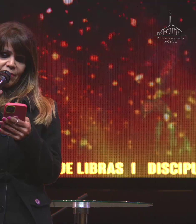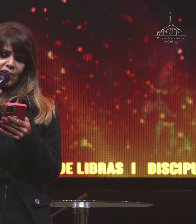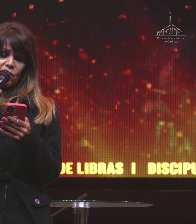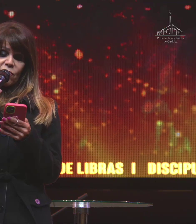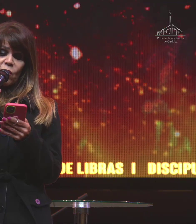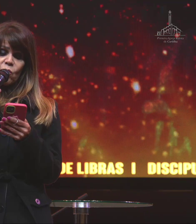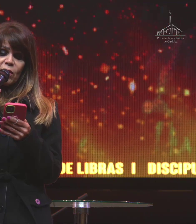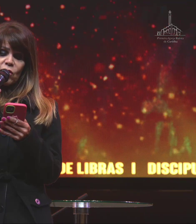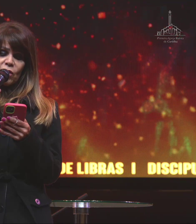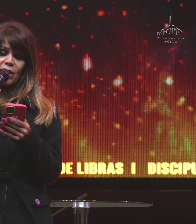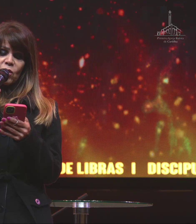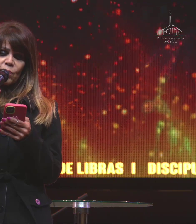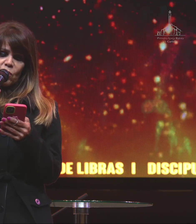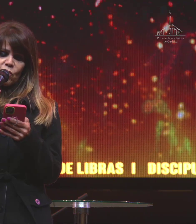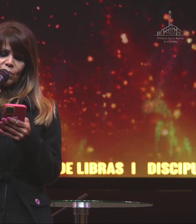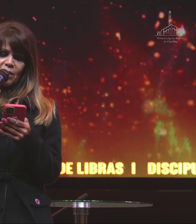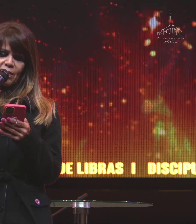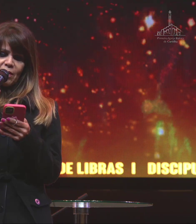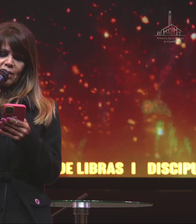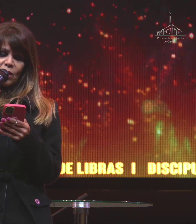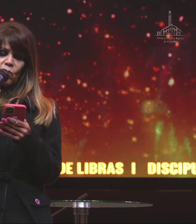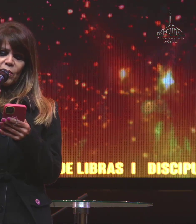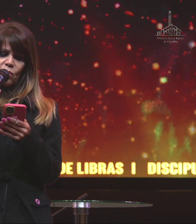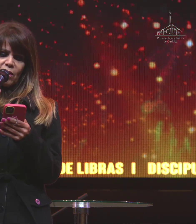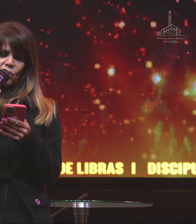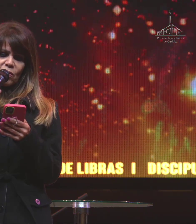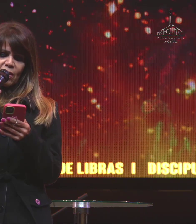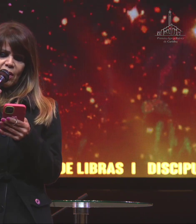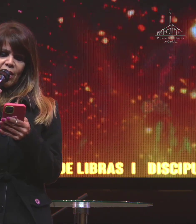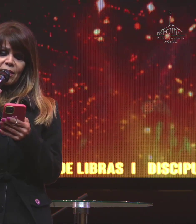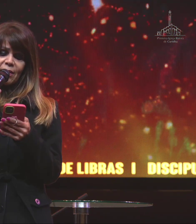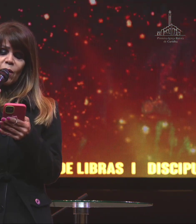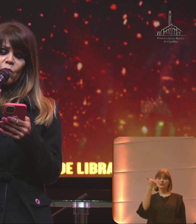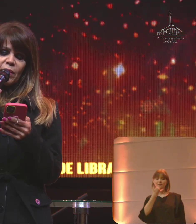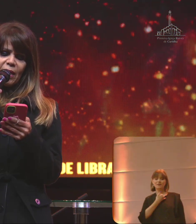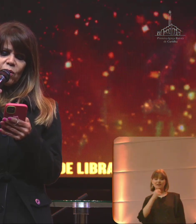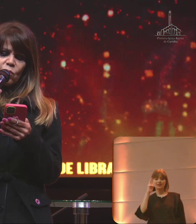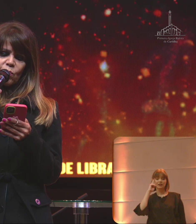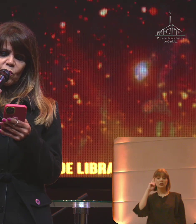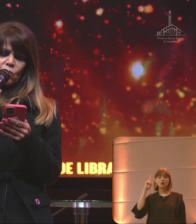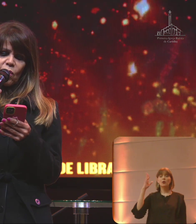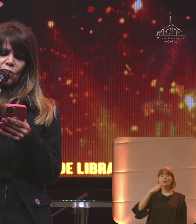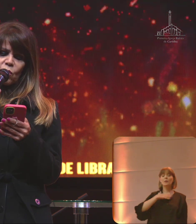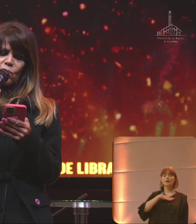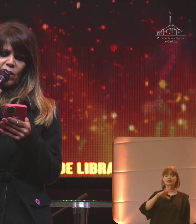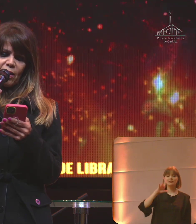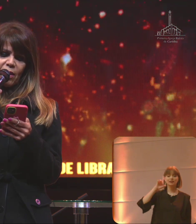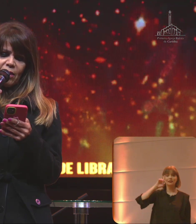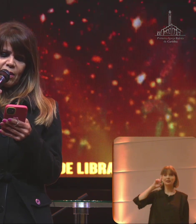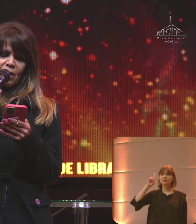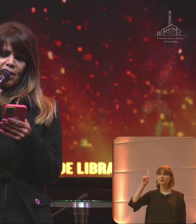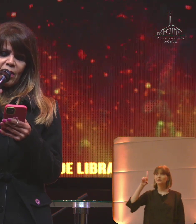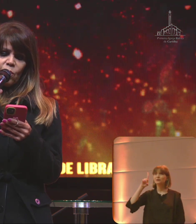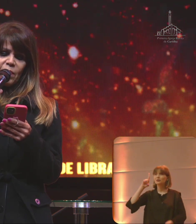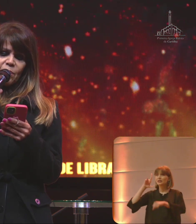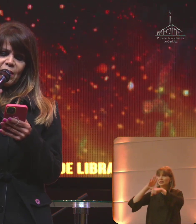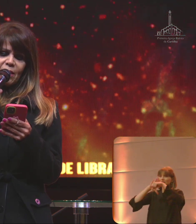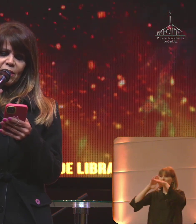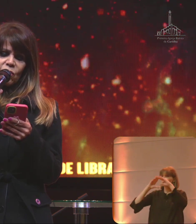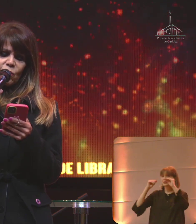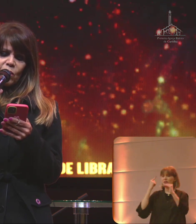mim? Volta-te e responde-me, Senhor meu Deus. Restaura o brilho dos meus olhos ou morrerei.